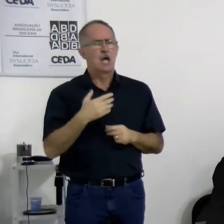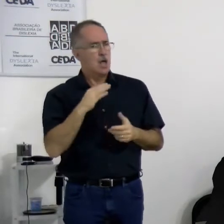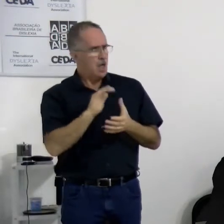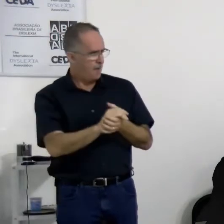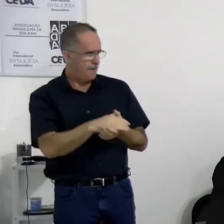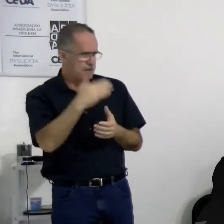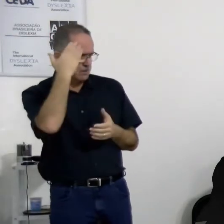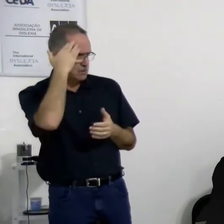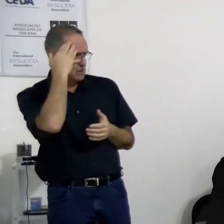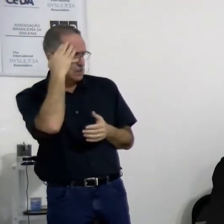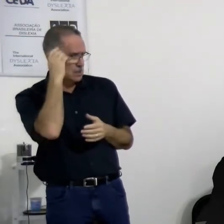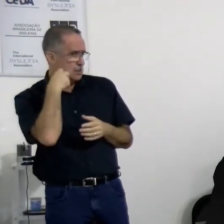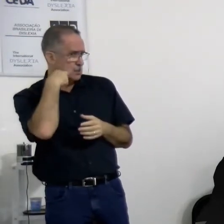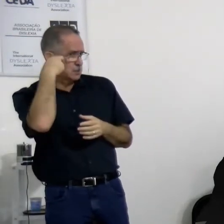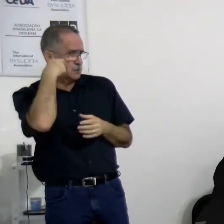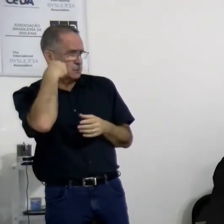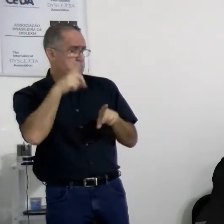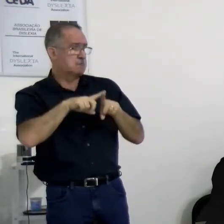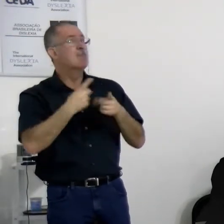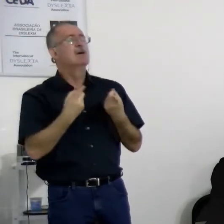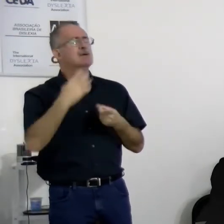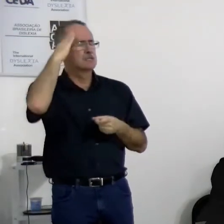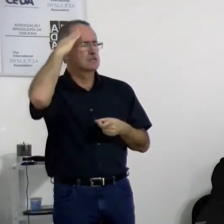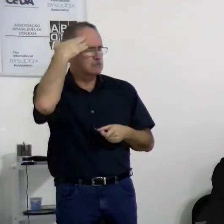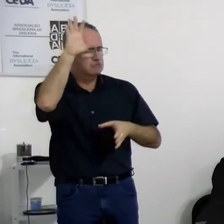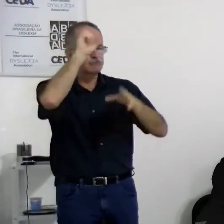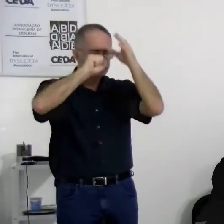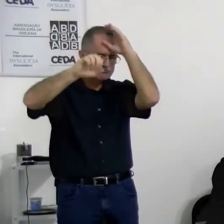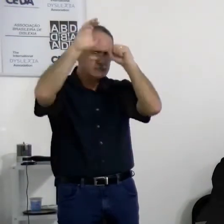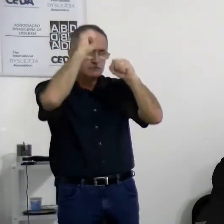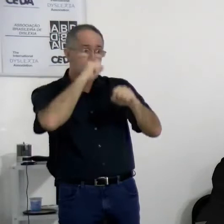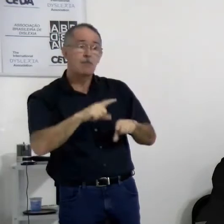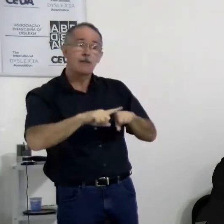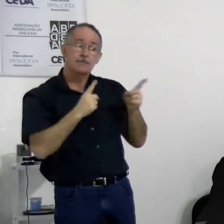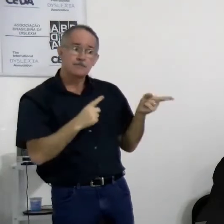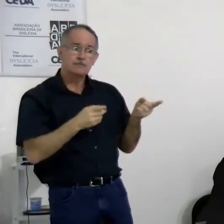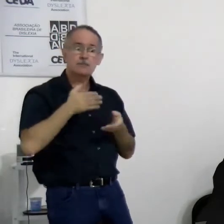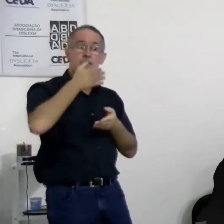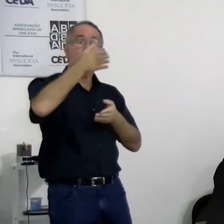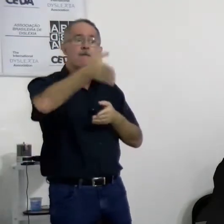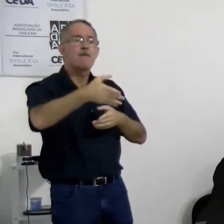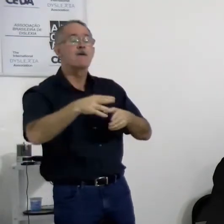tudo. Mas aí ela precisa. Aí eles falaram: mas você vai para a reunião principal